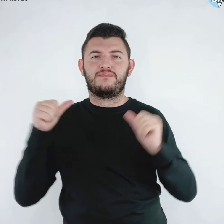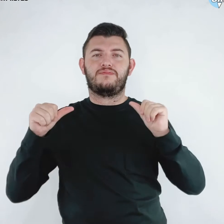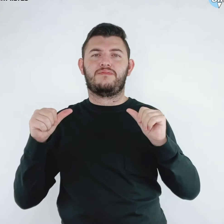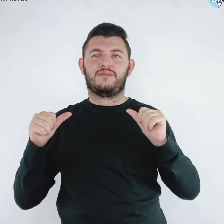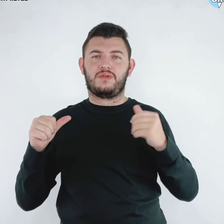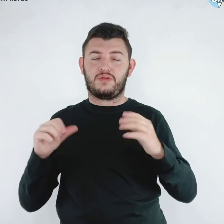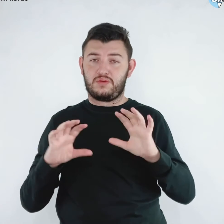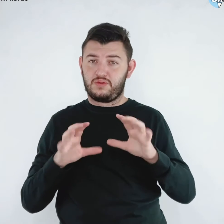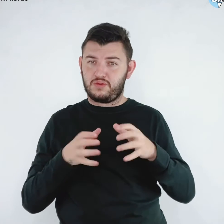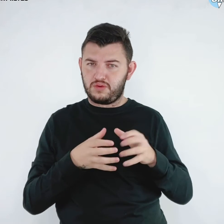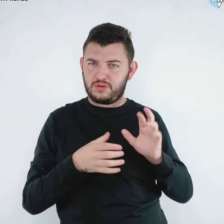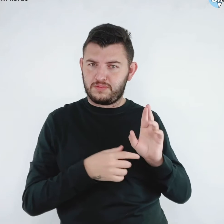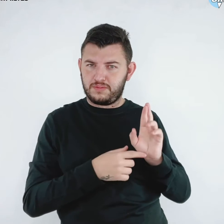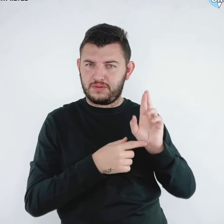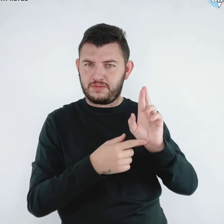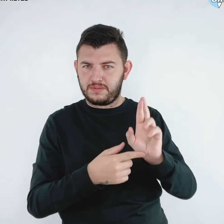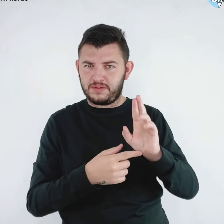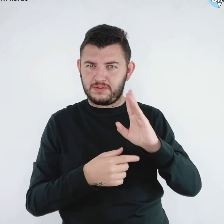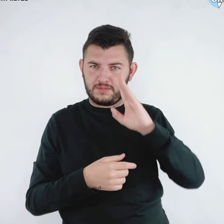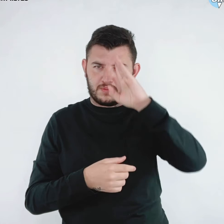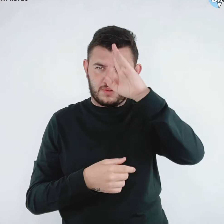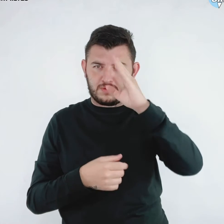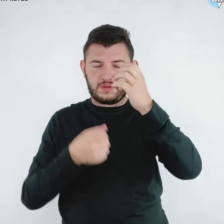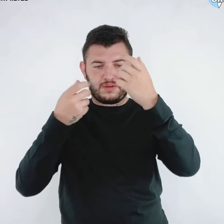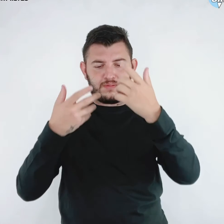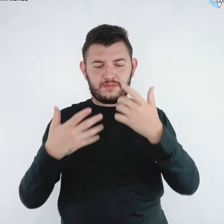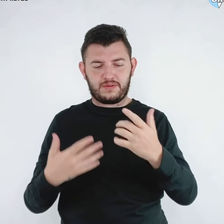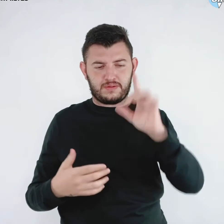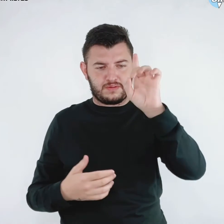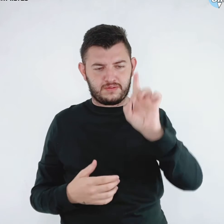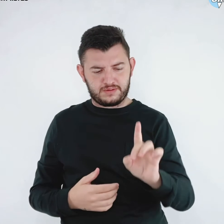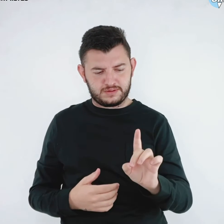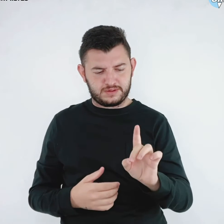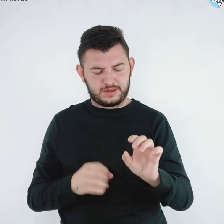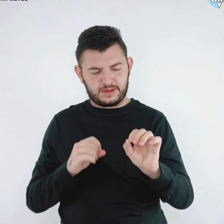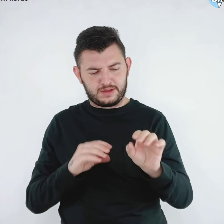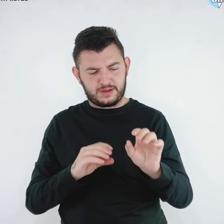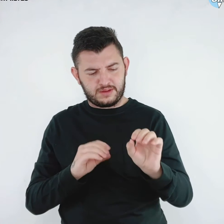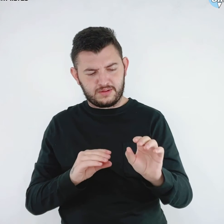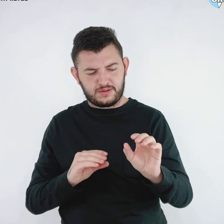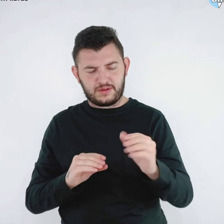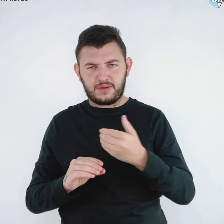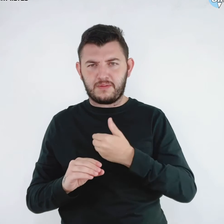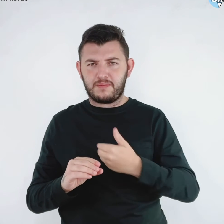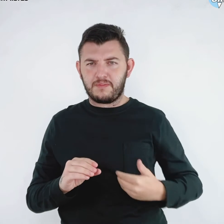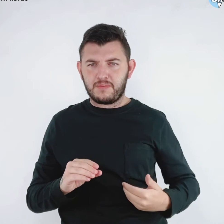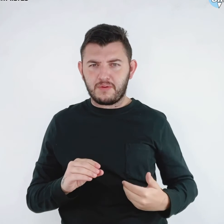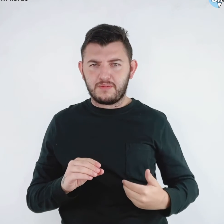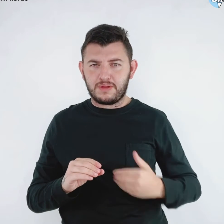por Jair Bolsonaro, definiu que o direito à educação pública, gratuita,